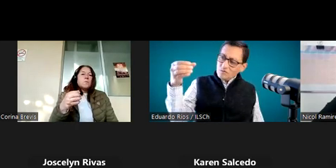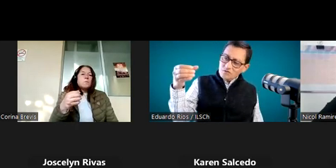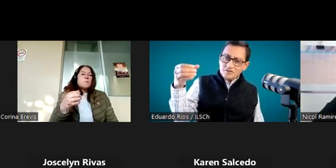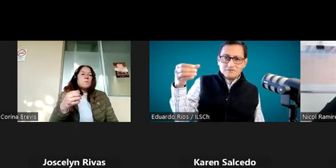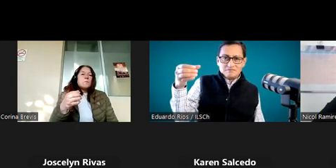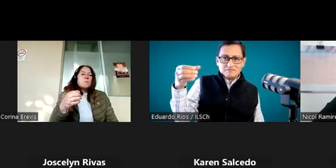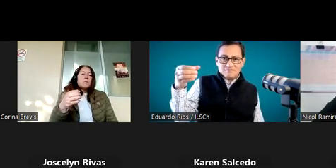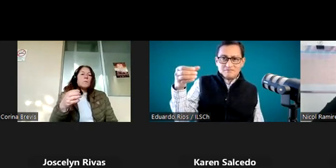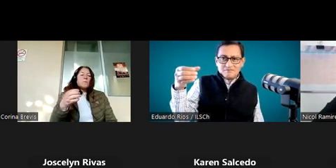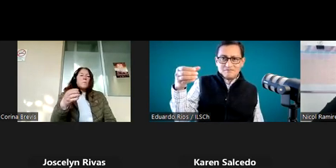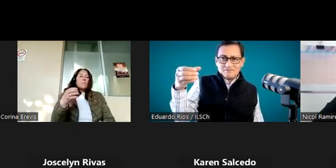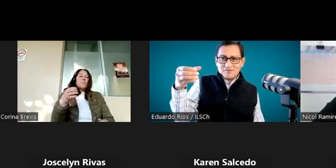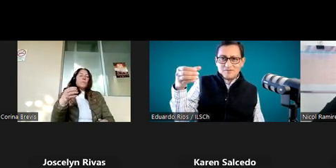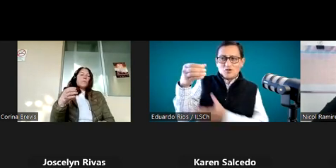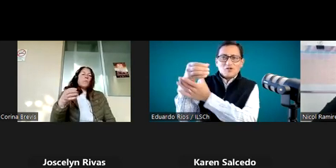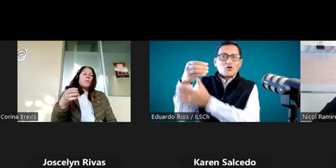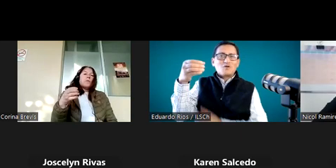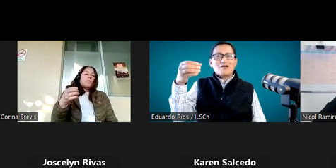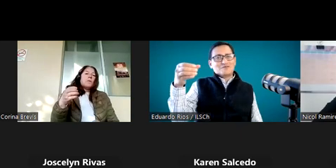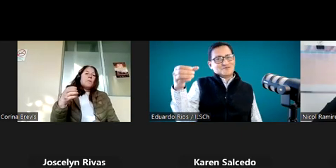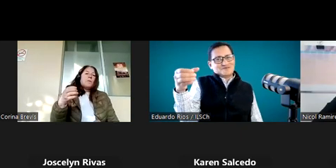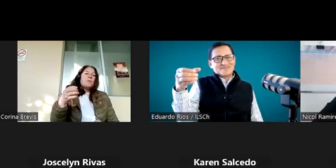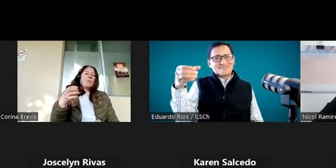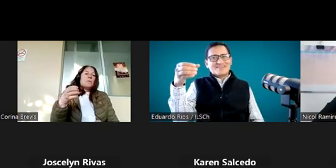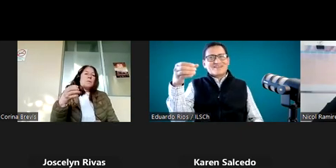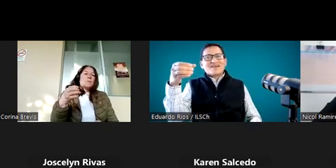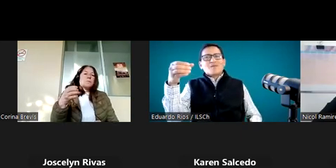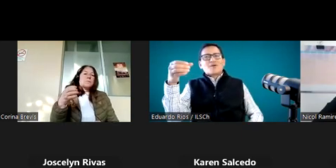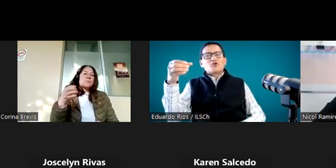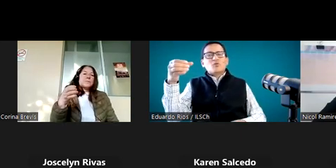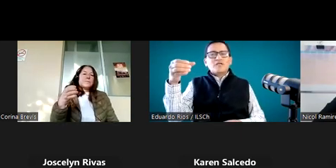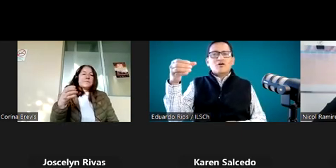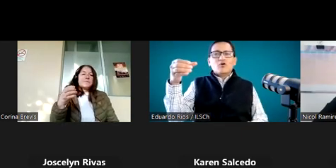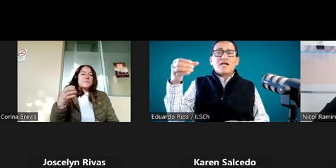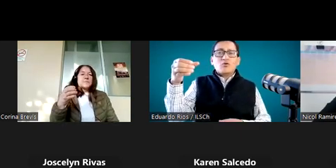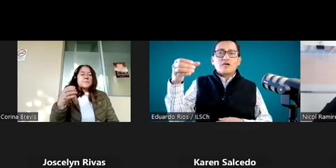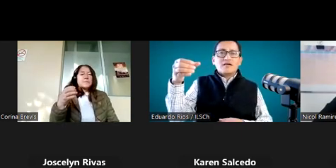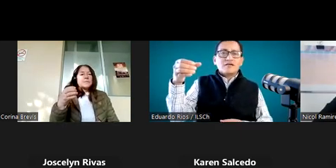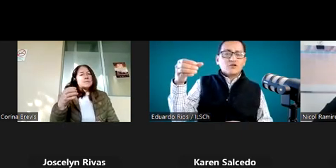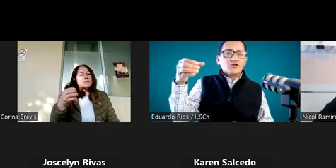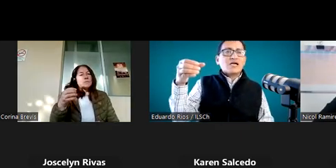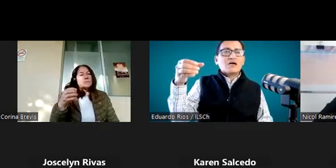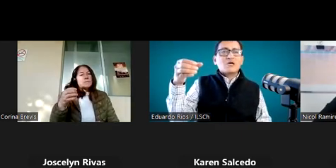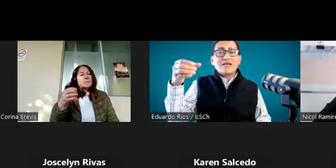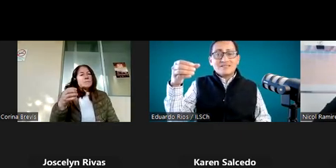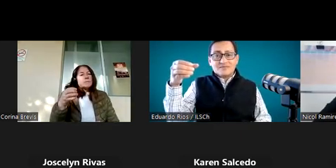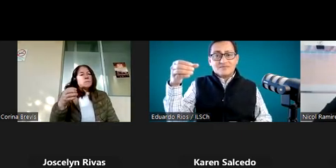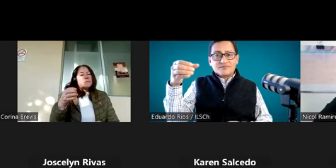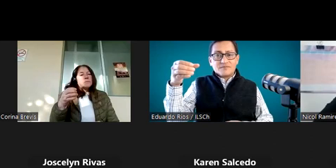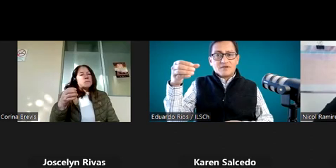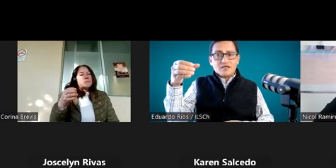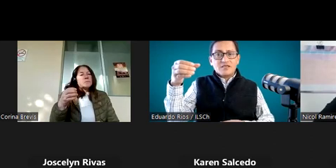En este momento sí, pero lo estoy tomando con mi mano. Pero yo lo podía colocar sobre una